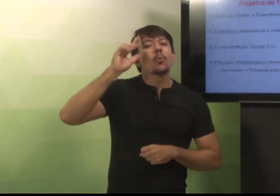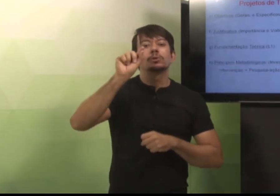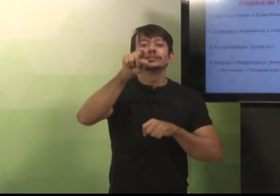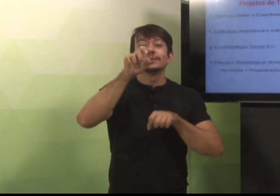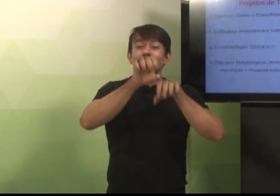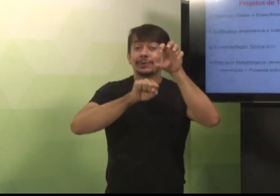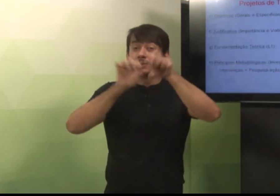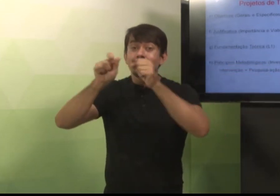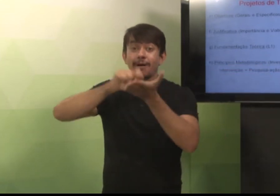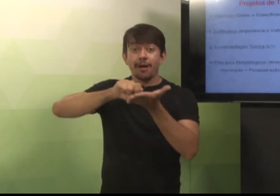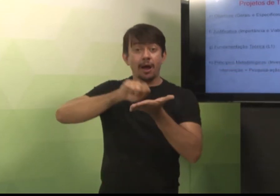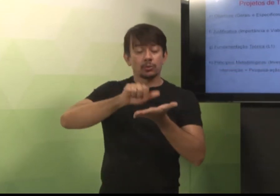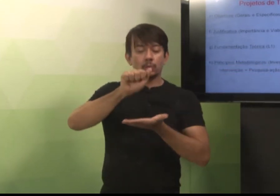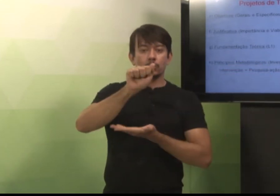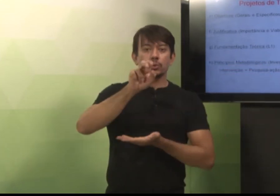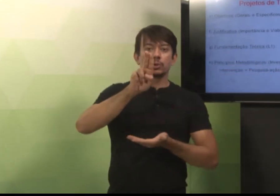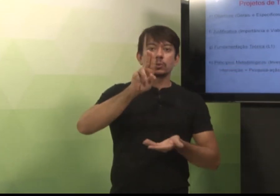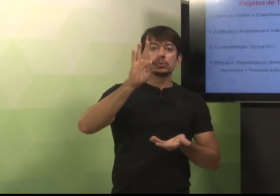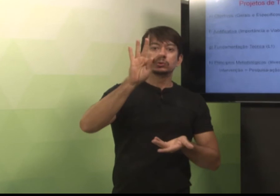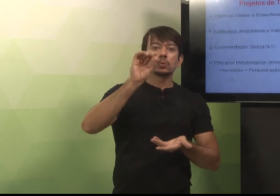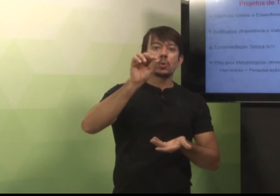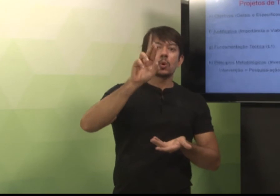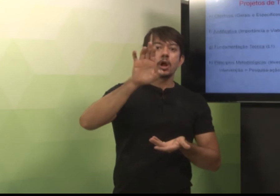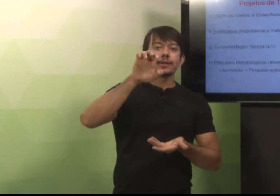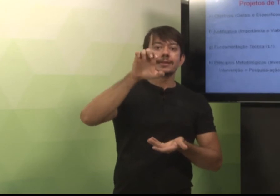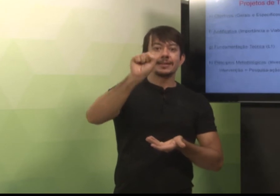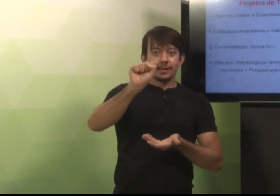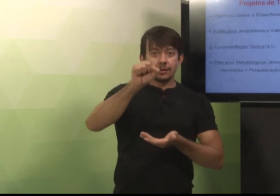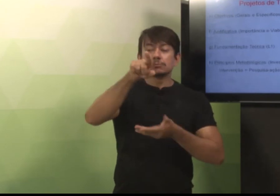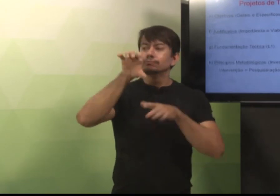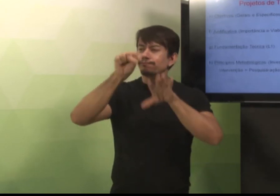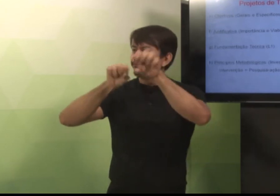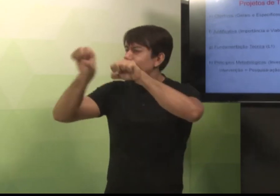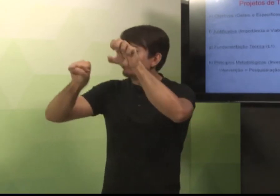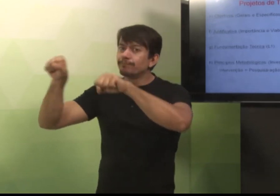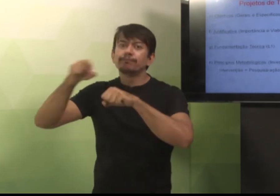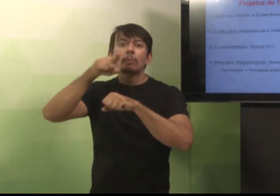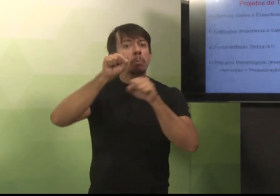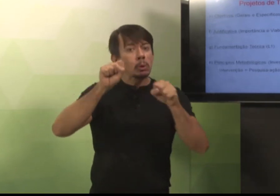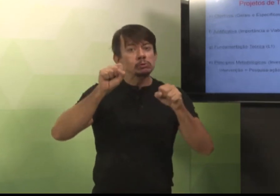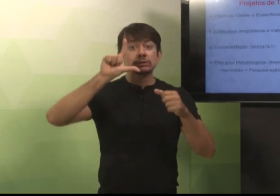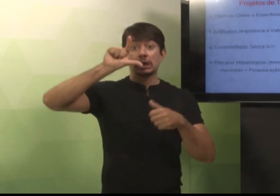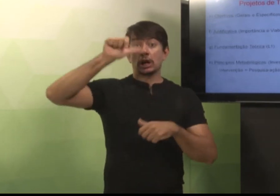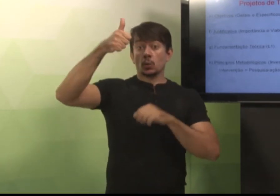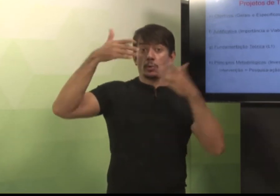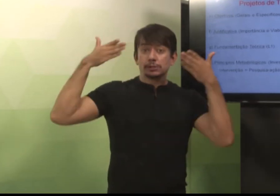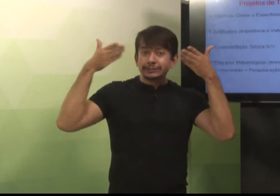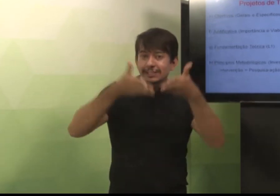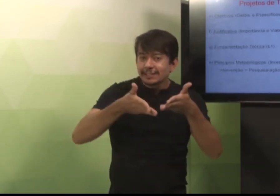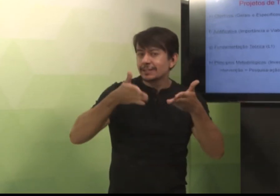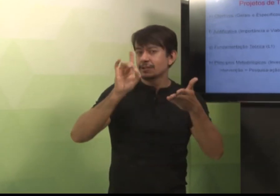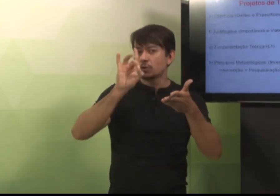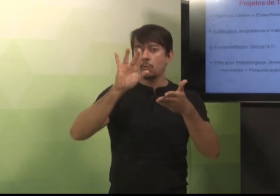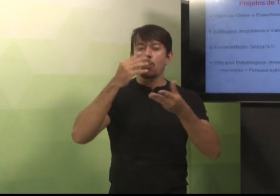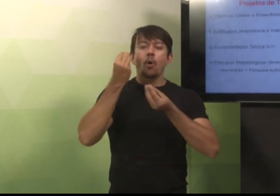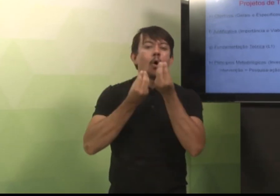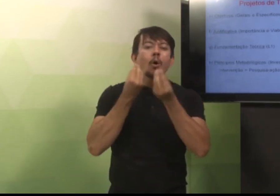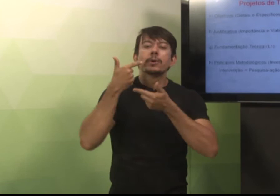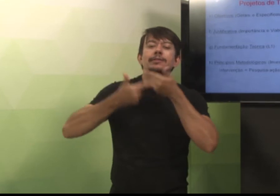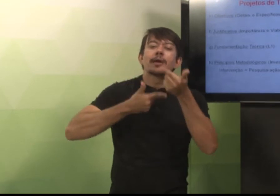Fundamentação teórica, que é um embasamento teórico. Os autores que você vai utilizar para fazer o seu trabalho. Por exemplo,